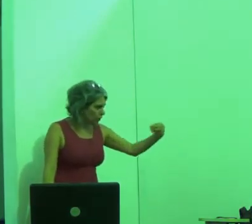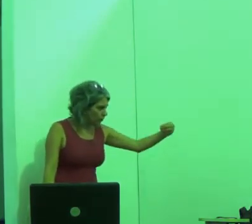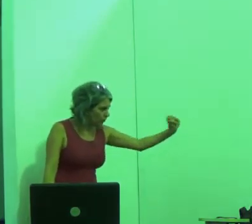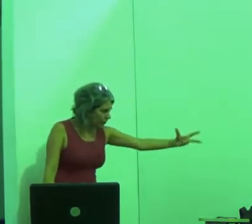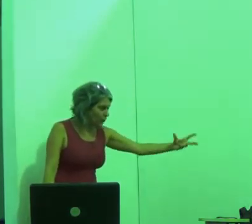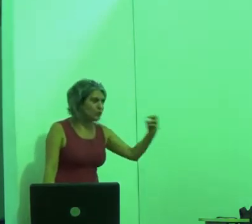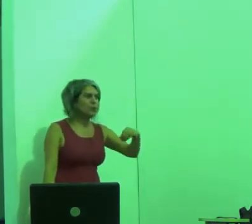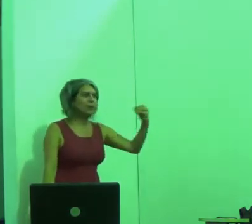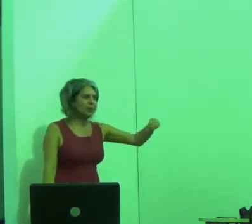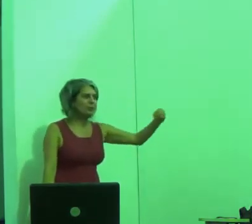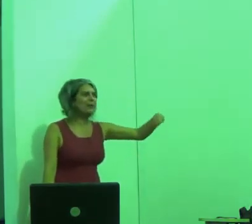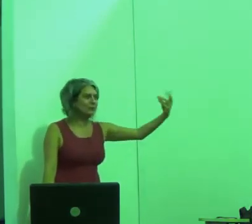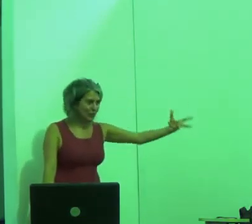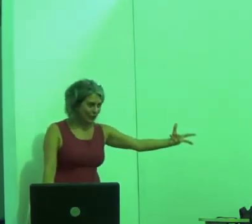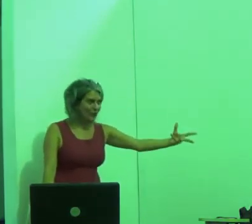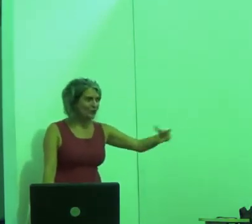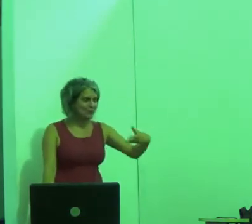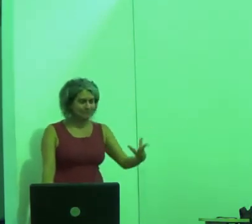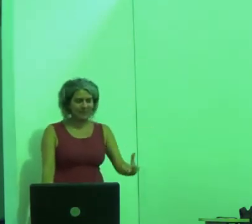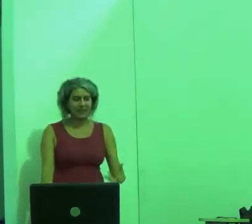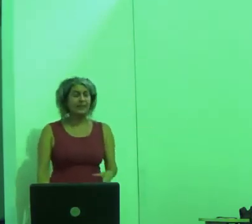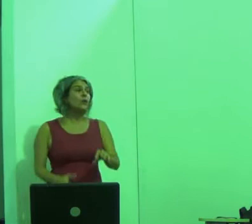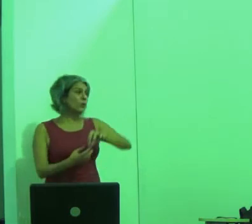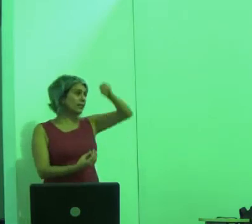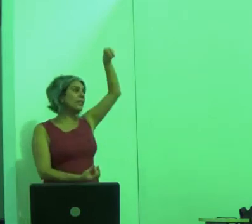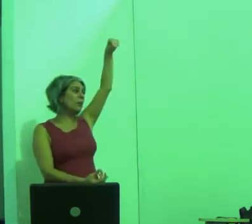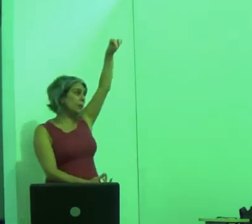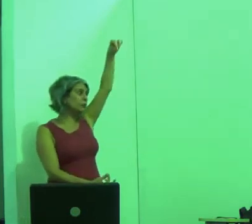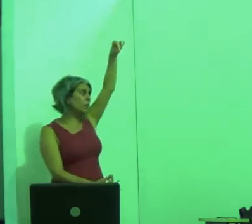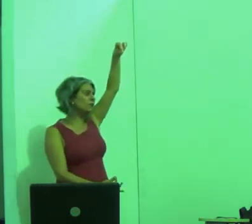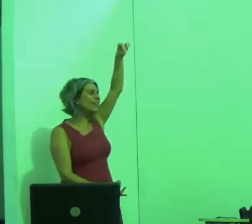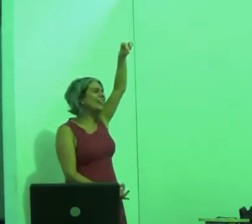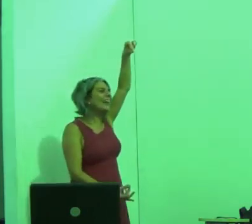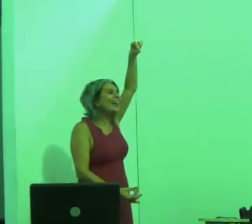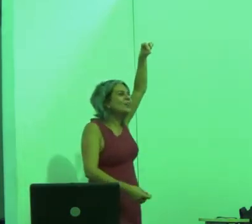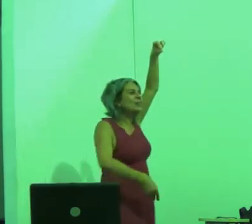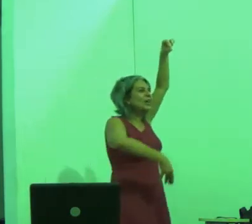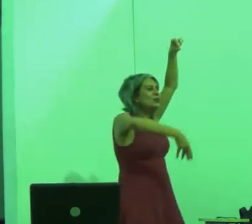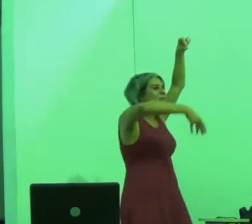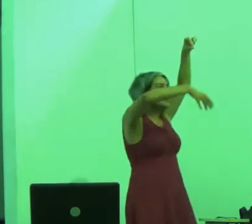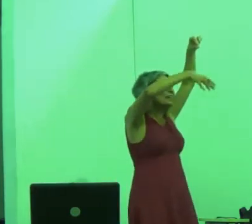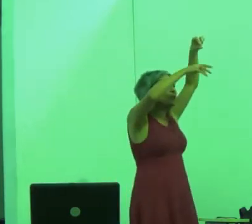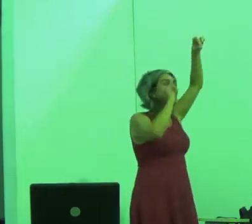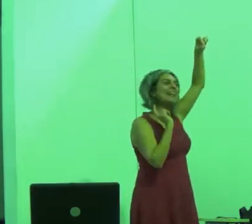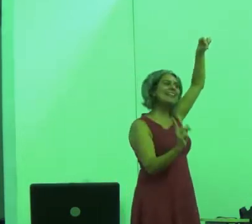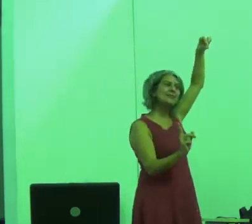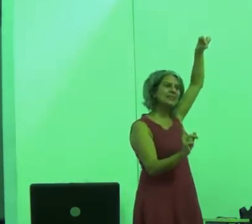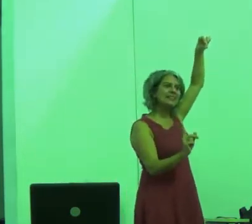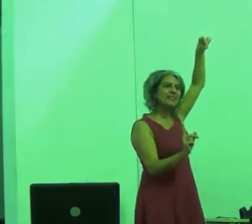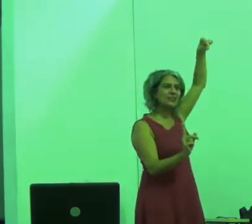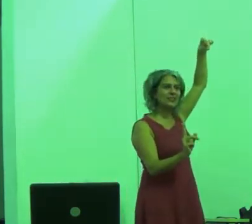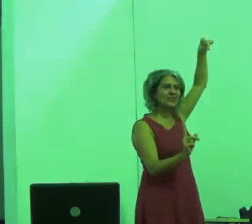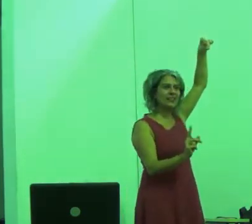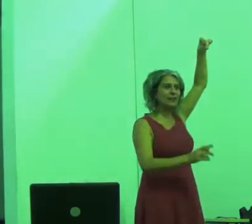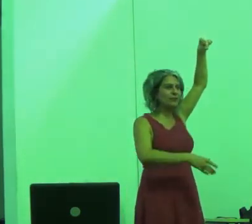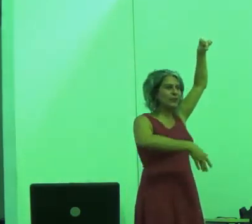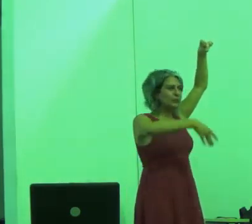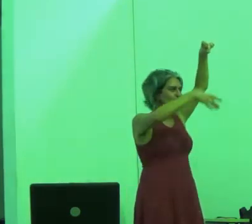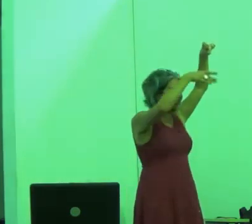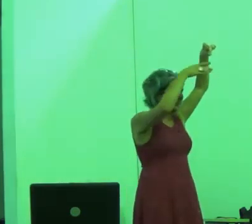como negócio, isso é planejamento de negócios, né? O que seria uma ponta oposta? Claro que aí no meio, e é isso o interessante desse gráfico, tem toda uma